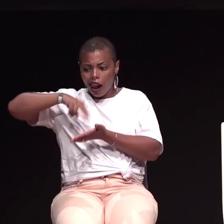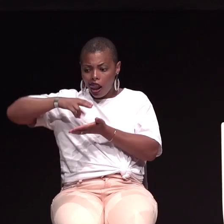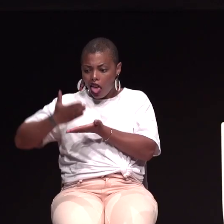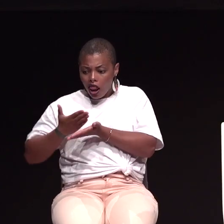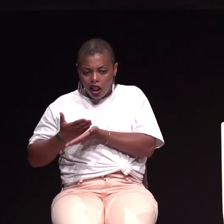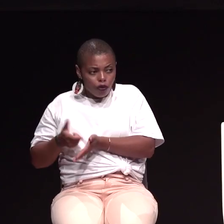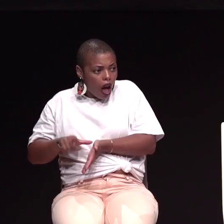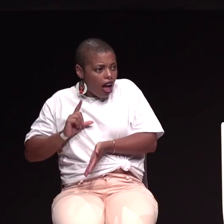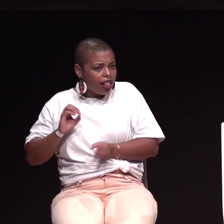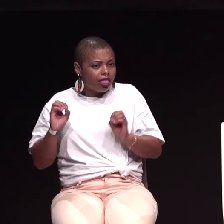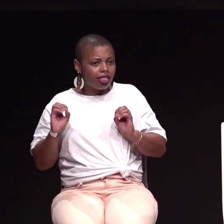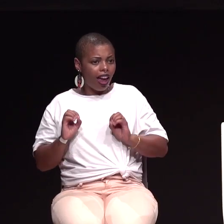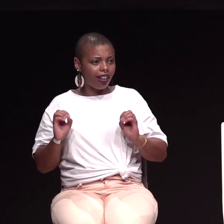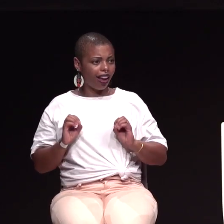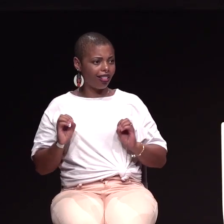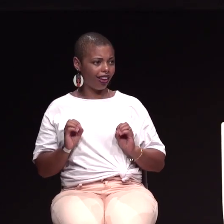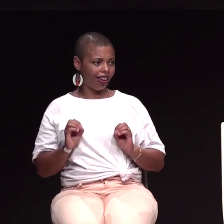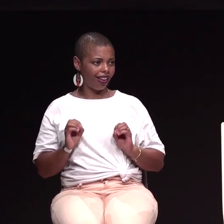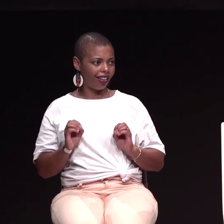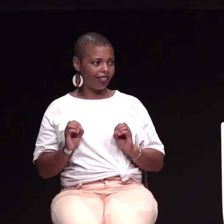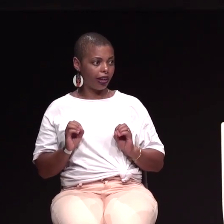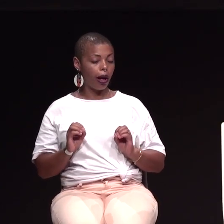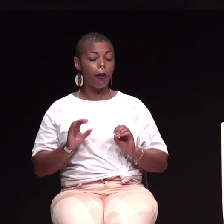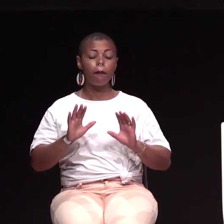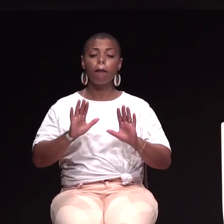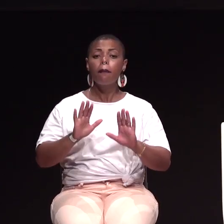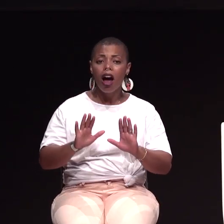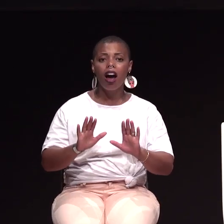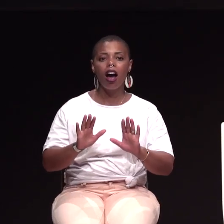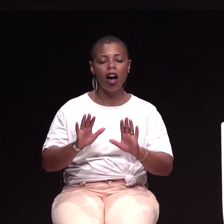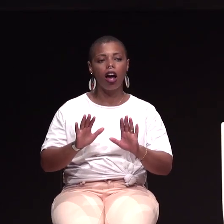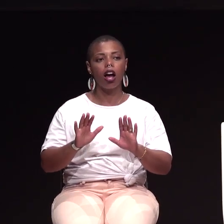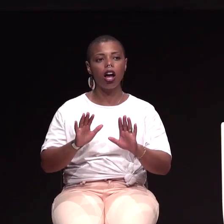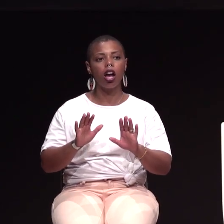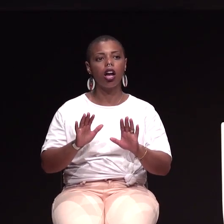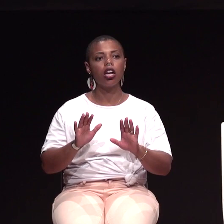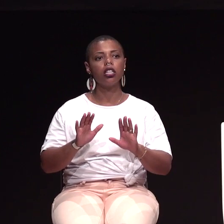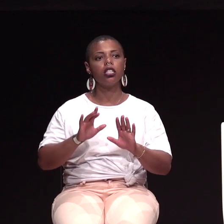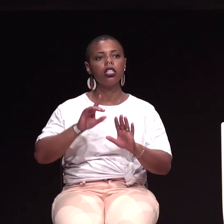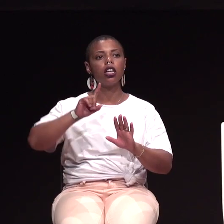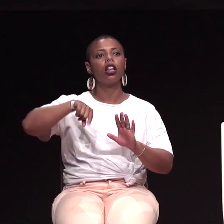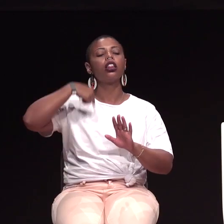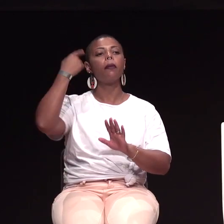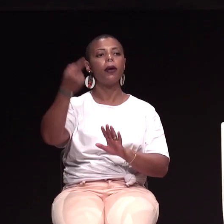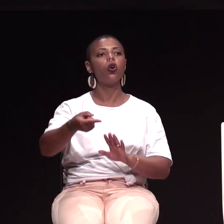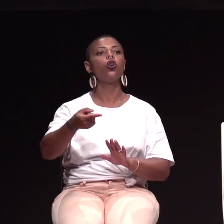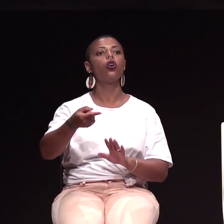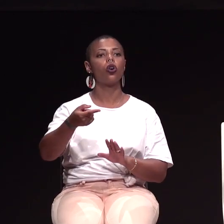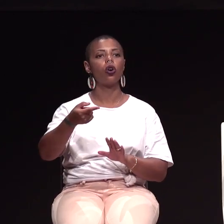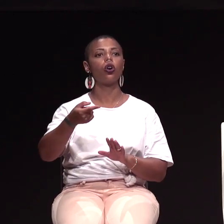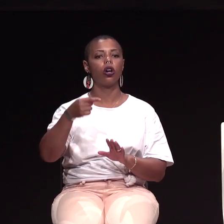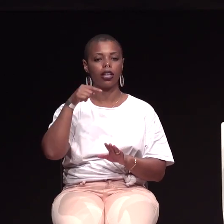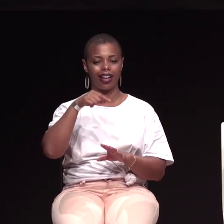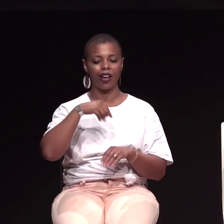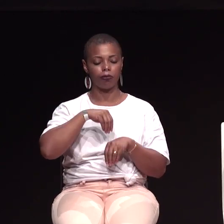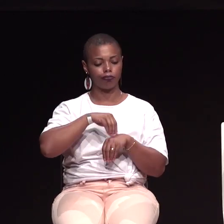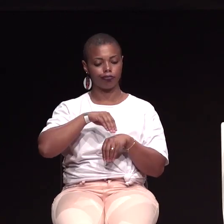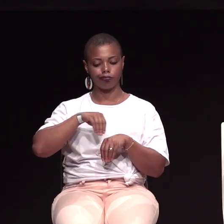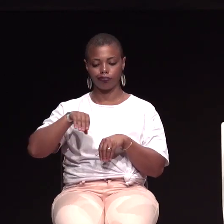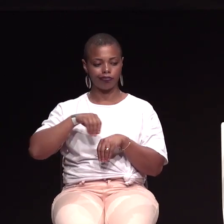as obras das pessoas. E aí depois me deslocaram dessa